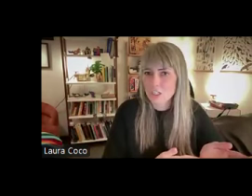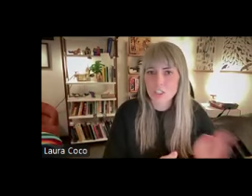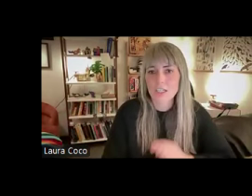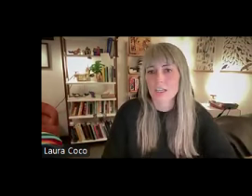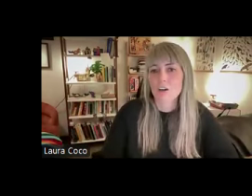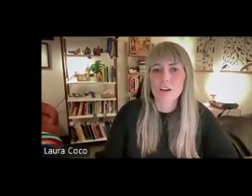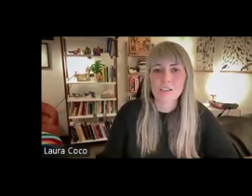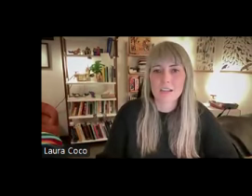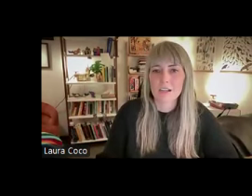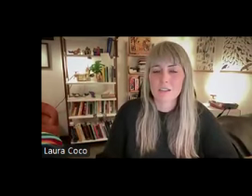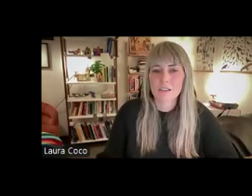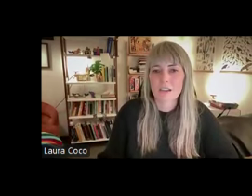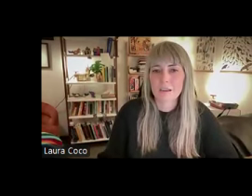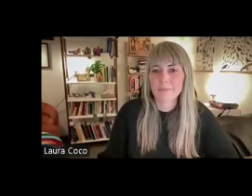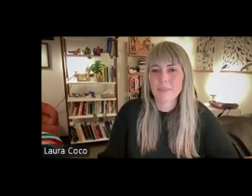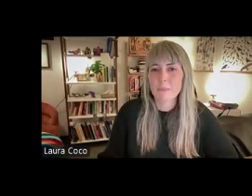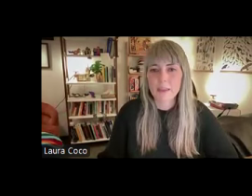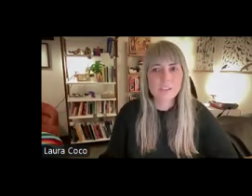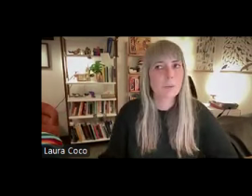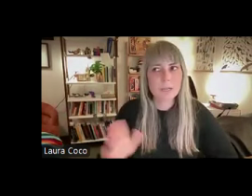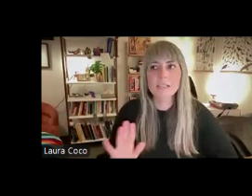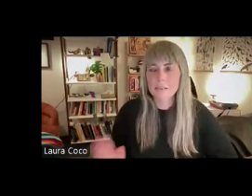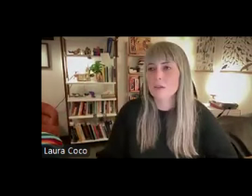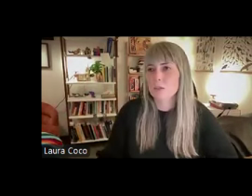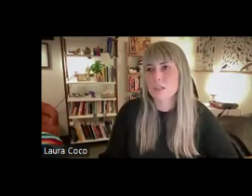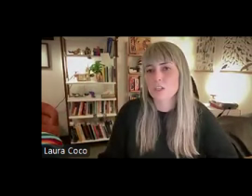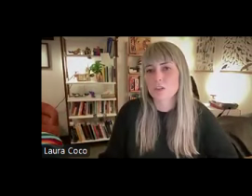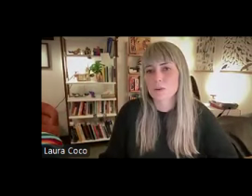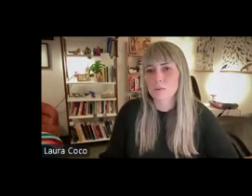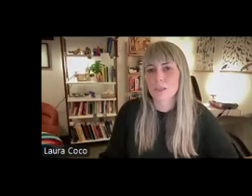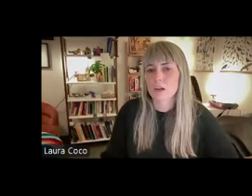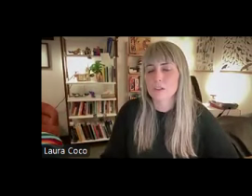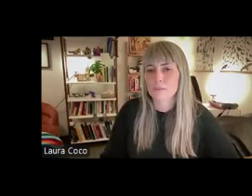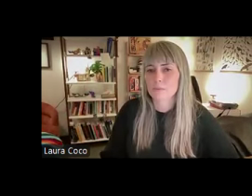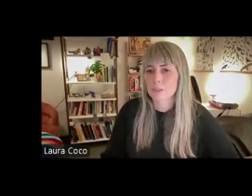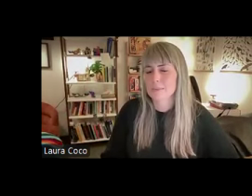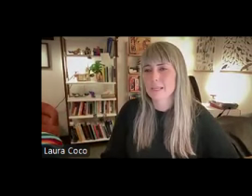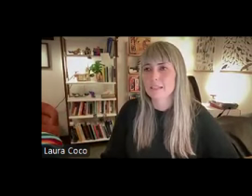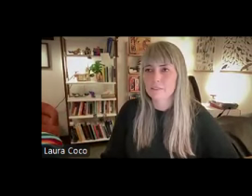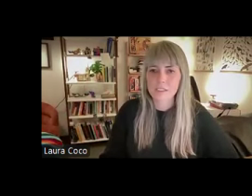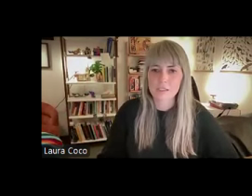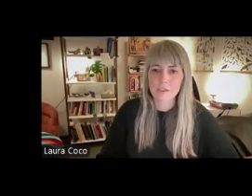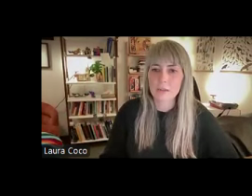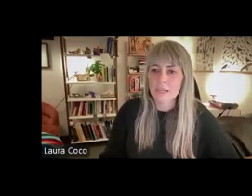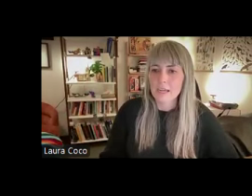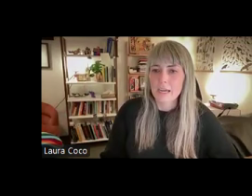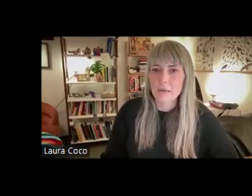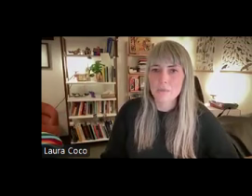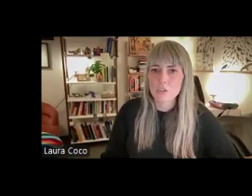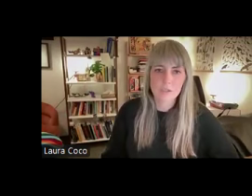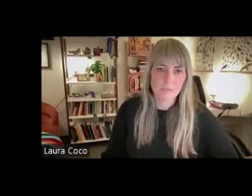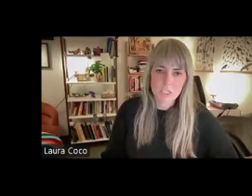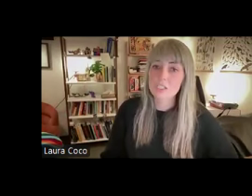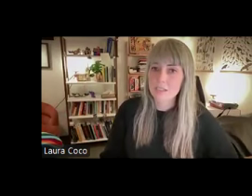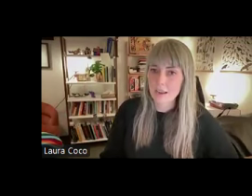granjas, al igual que también cómo ha cambiado las prácticas agrícolas a través del año. Los métodos son muy similares entre los dos grupos, sin embargo, sí hay